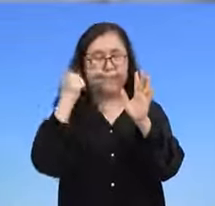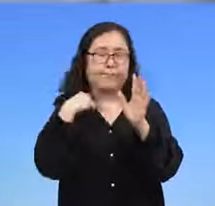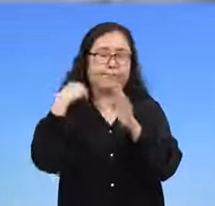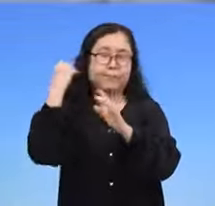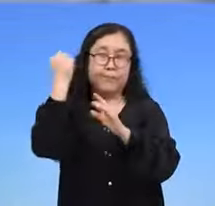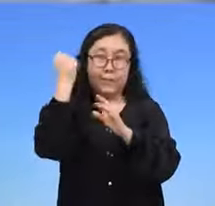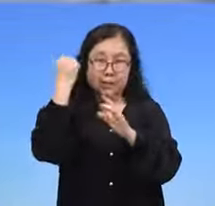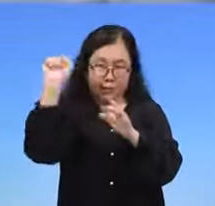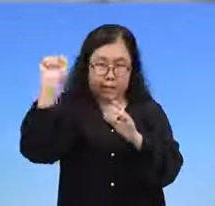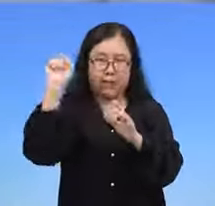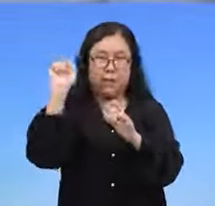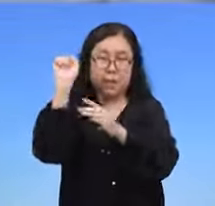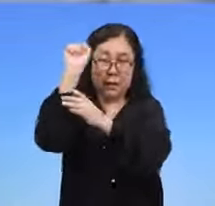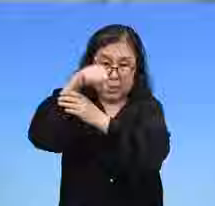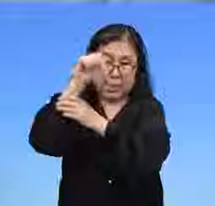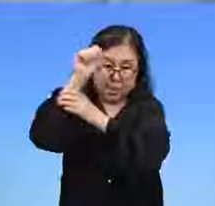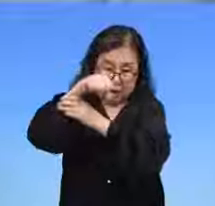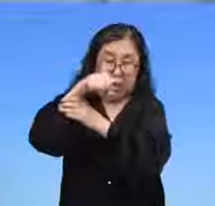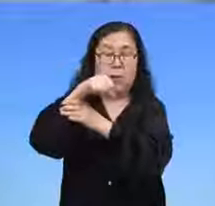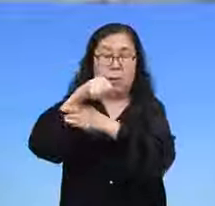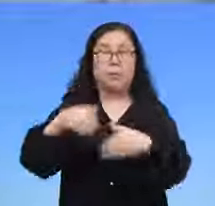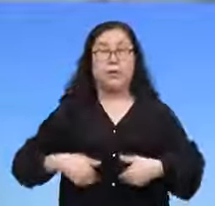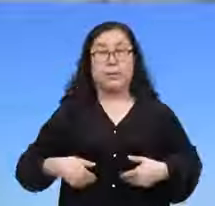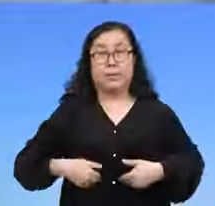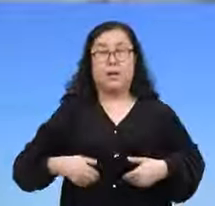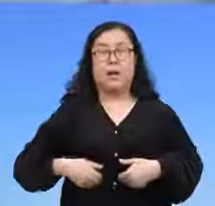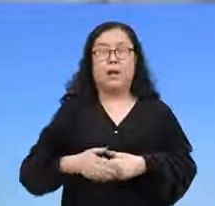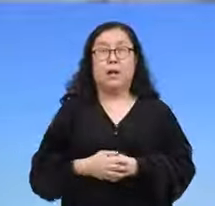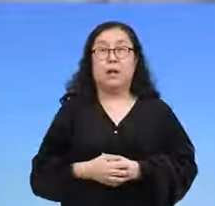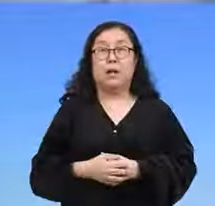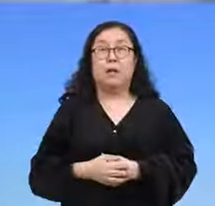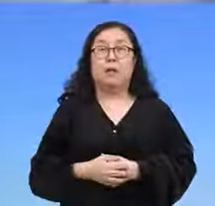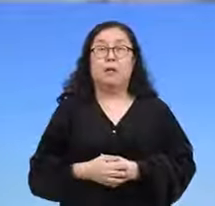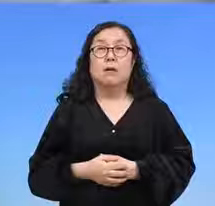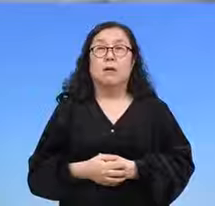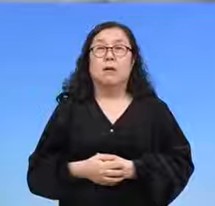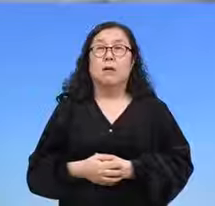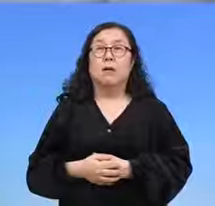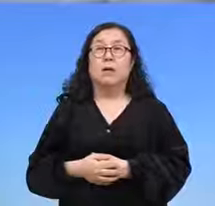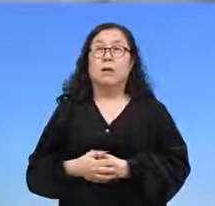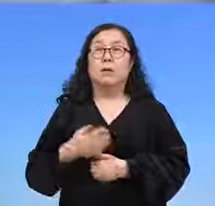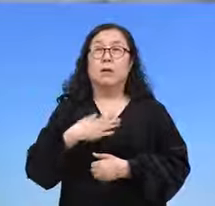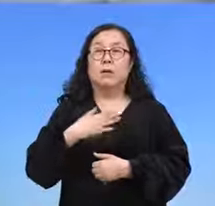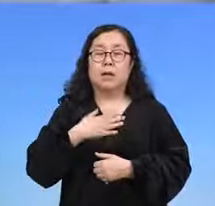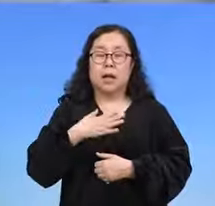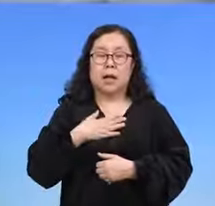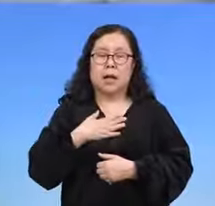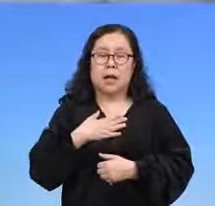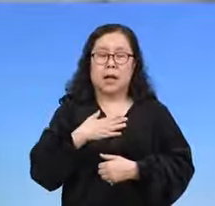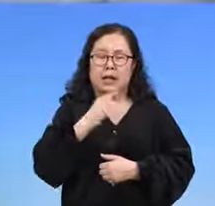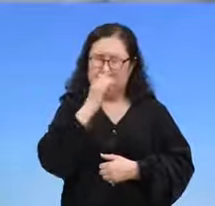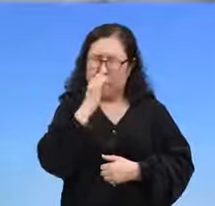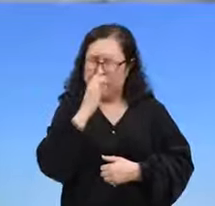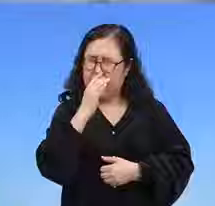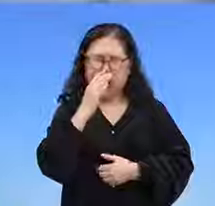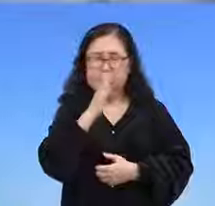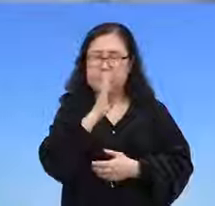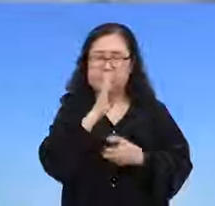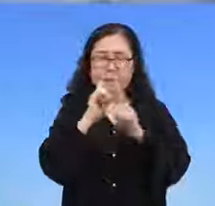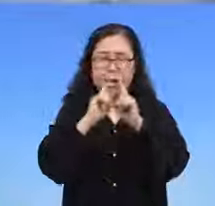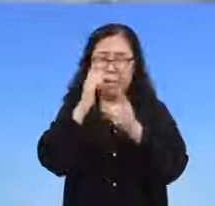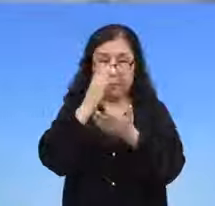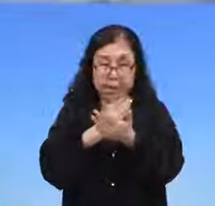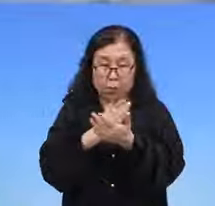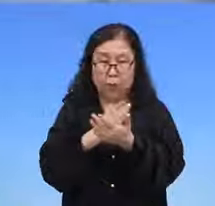대해서 토달고 자꾸 그걸 가지고 이해를 못하겠다고 원망하고, 그래서 아무것도 달라지는 거 없습니다.